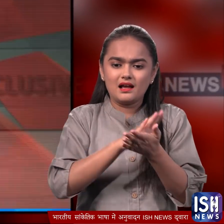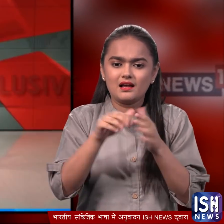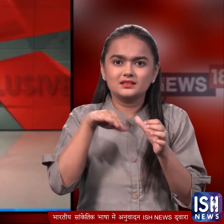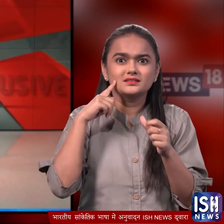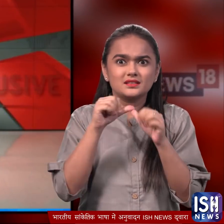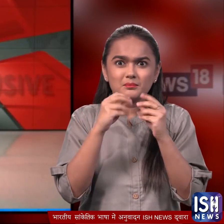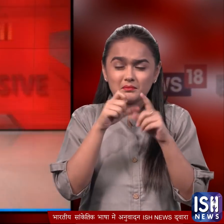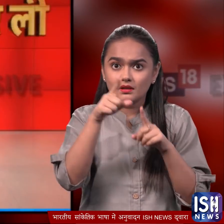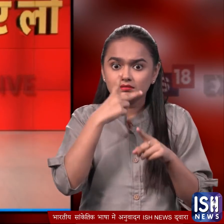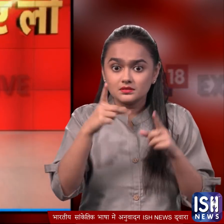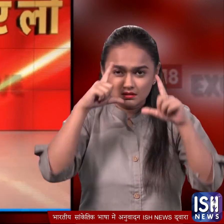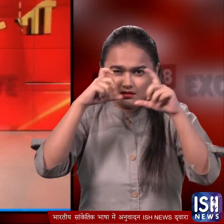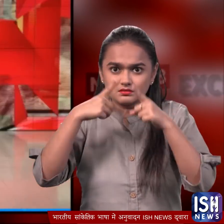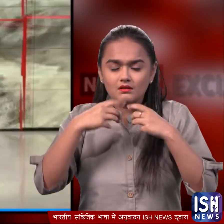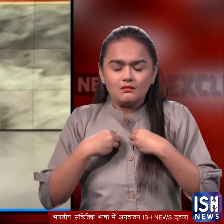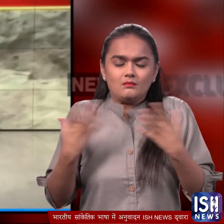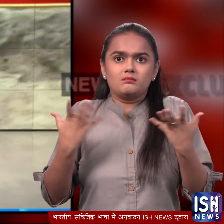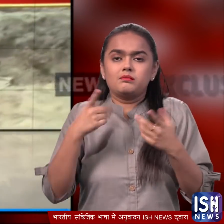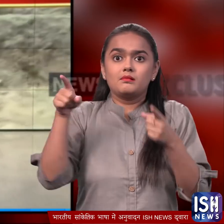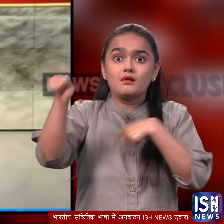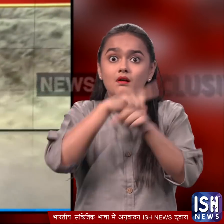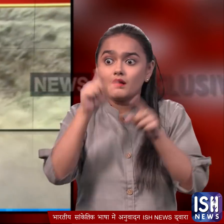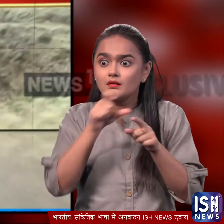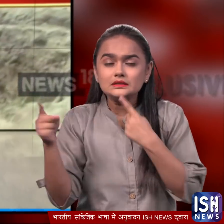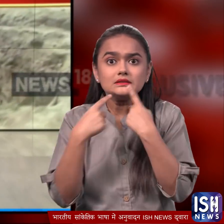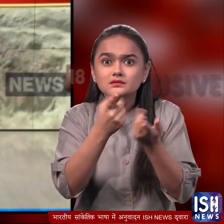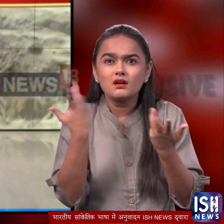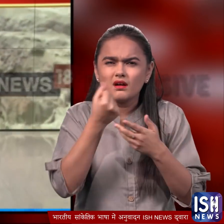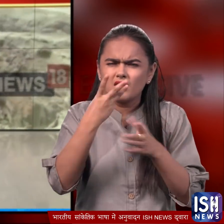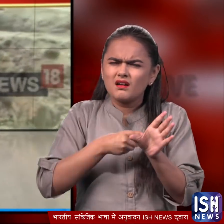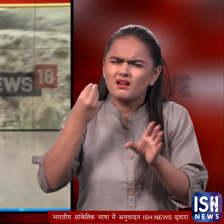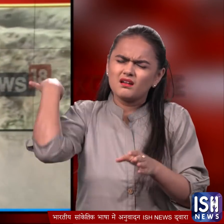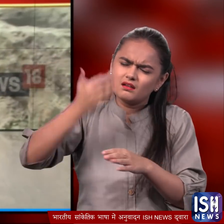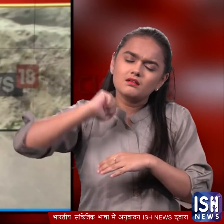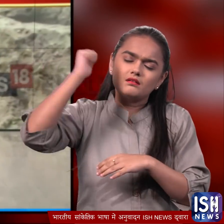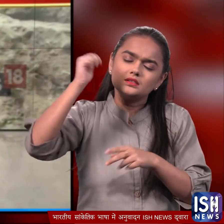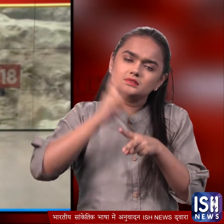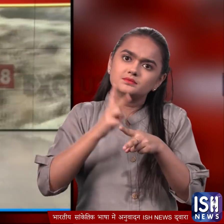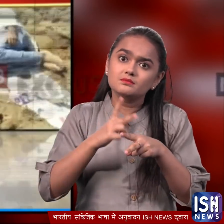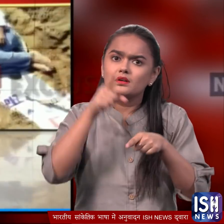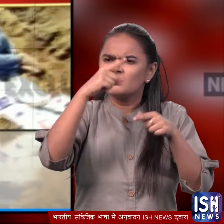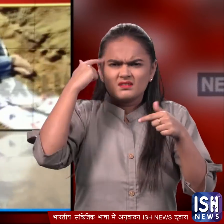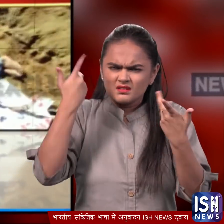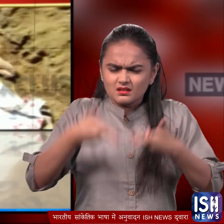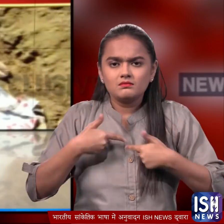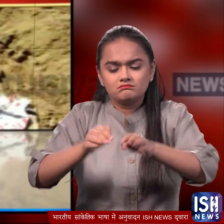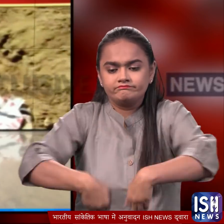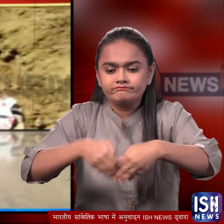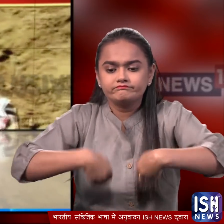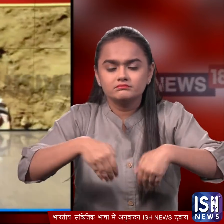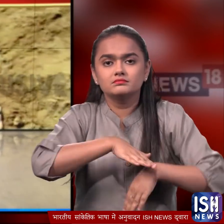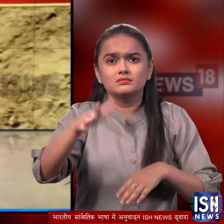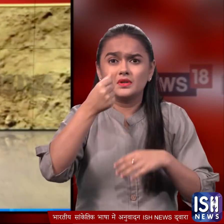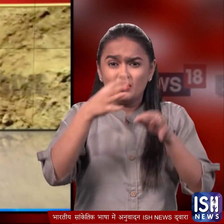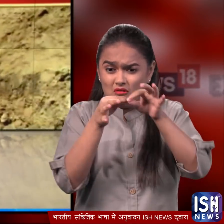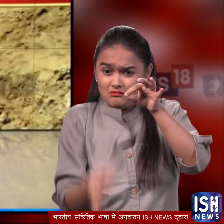वाली तस्वीरें सामने आई है। वहां लोनी इलाके में आवास विकास बोर्ड के खिलाफ कई सालों से विरोध प्रदर्शन कर रहे किसानों ने समाधि ले ली। इसके लिए जमीन में कई